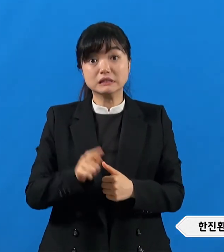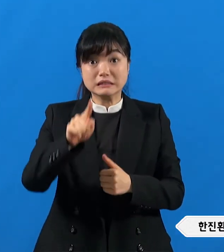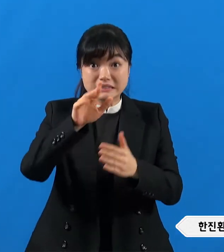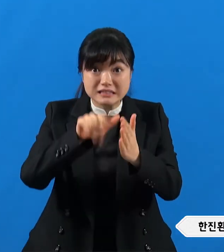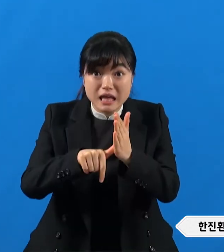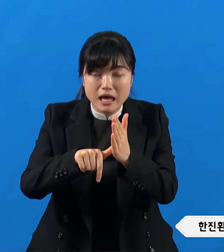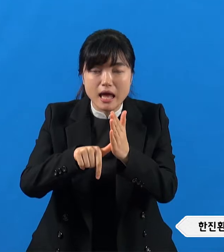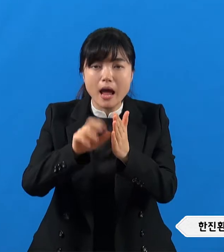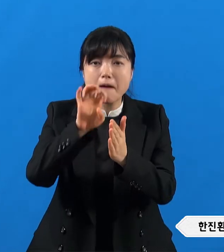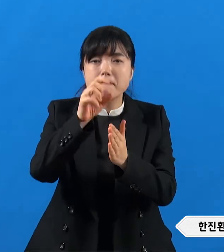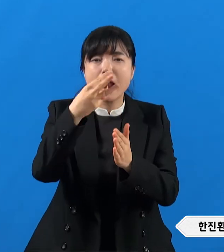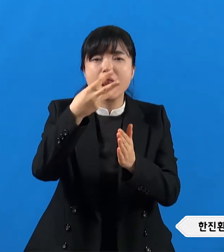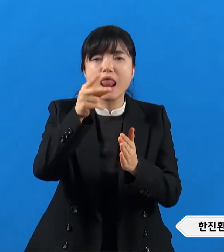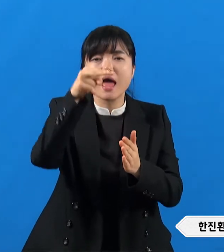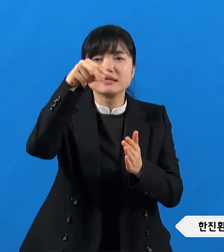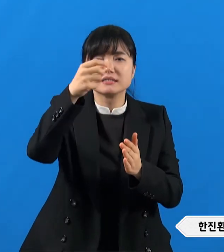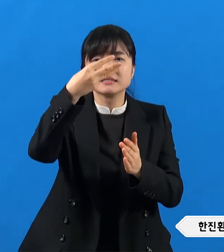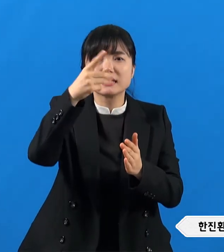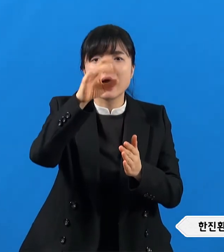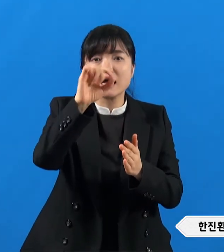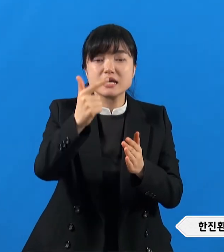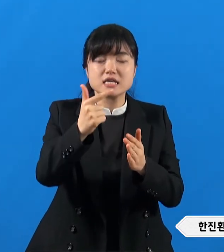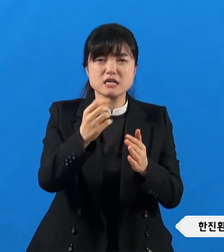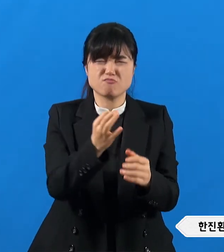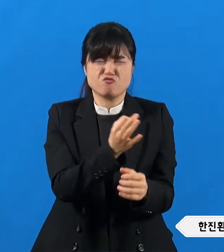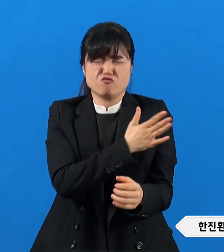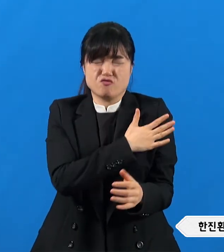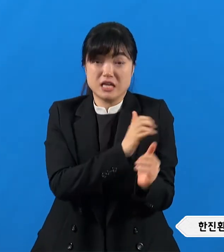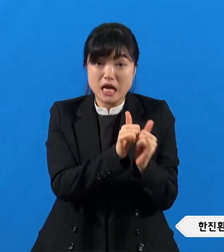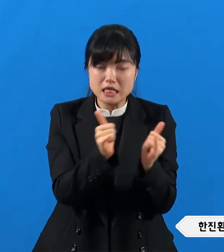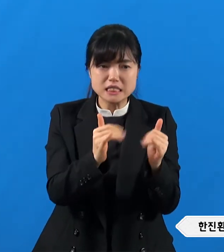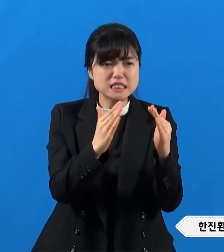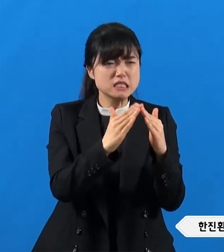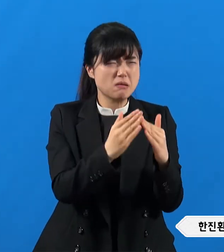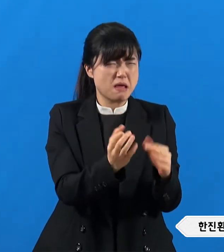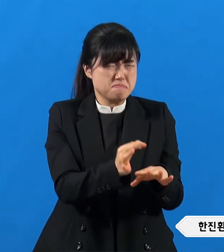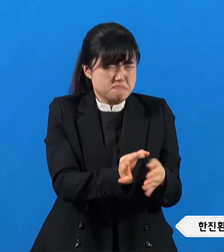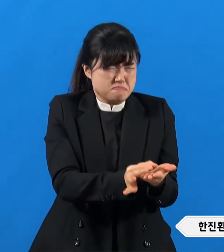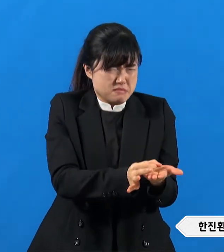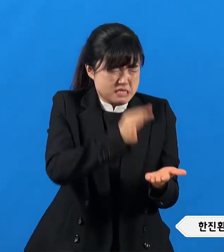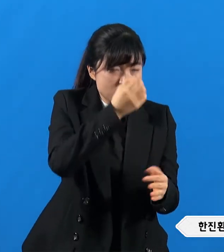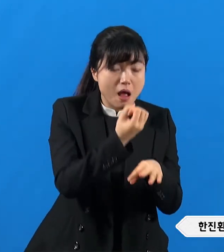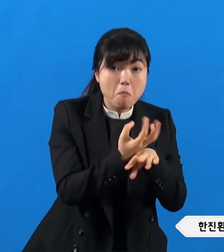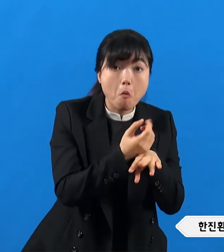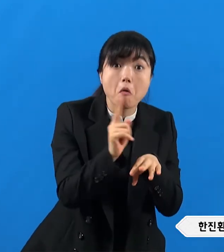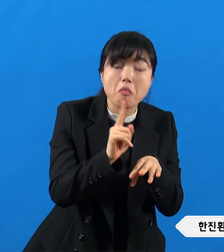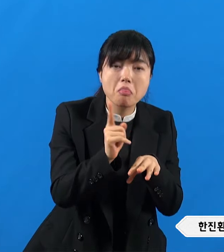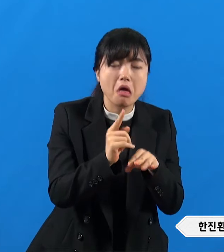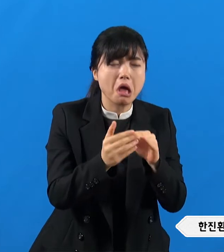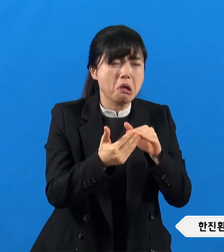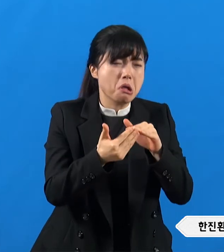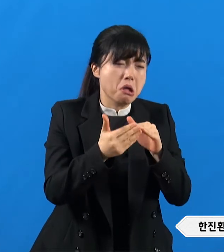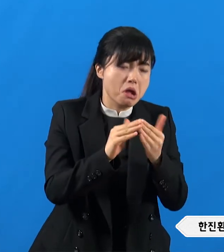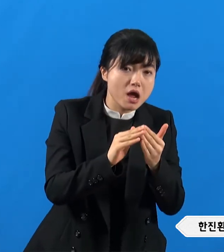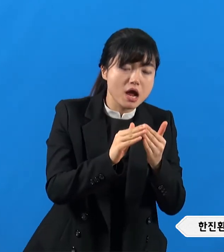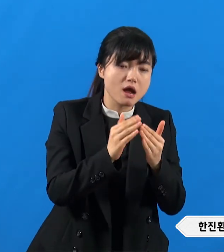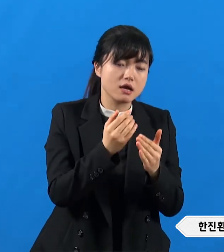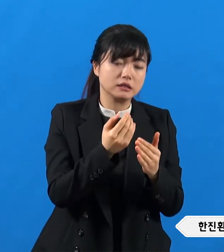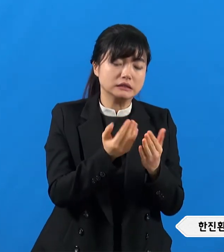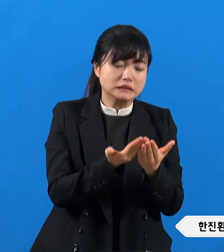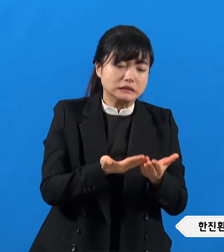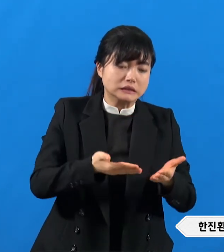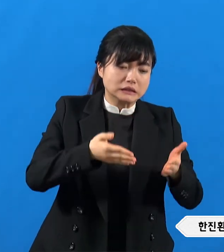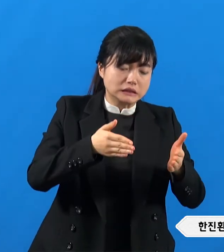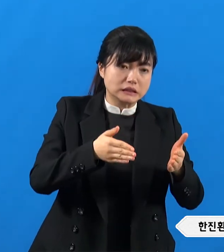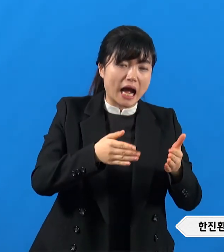당시 팔레스타인의 부자들은 집에 값비싼 보물이 있으면 그것을 허름한 질그릇에 넣어서